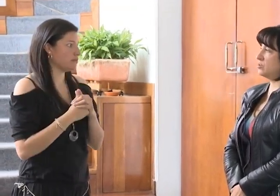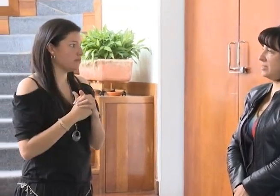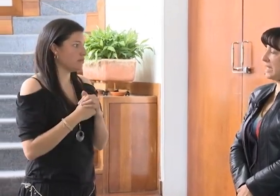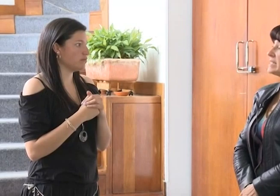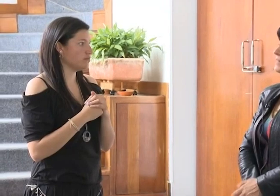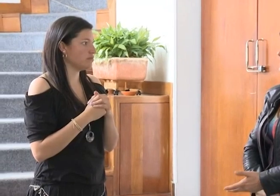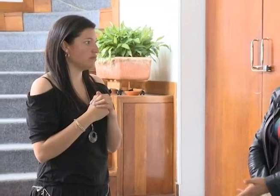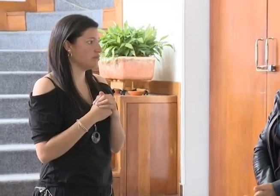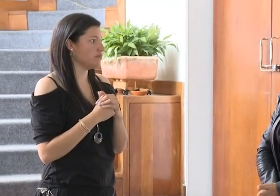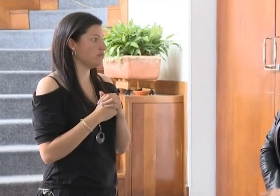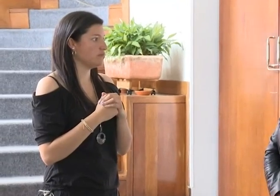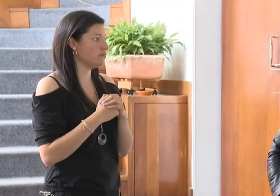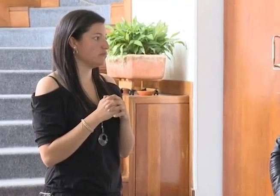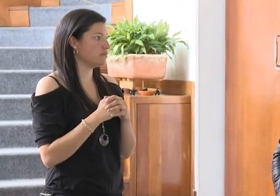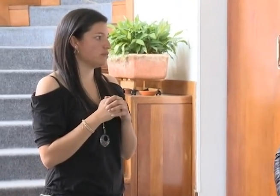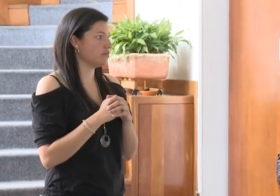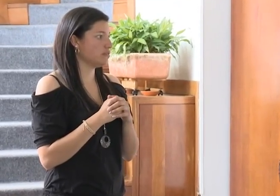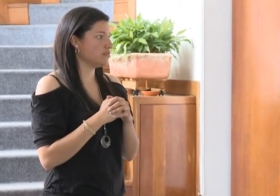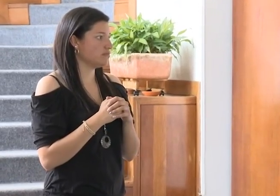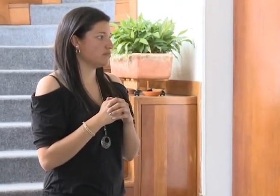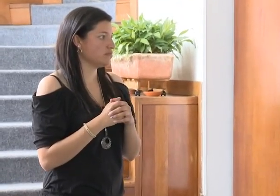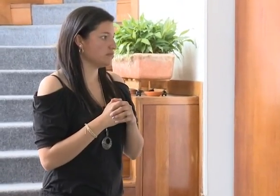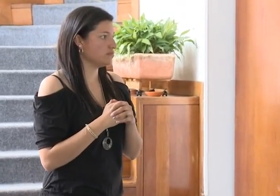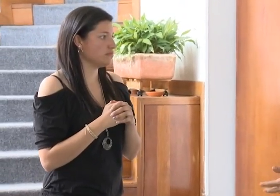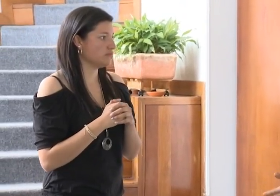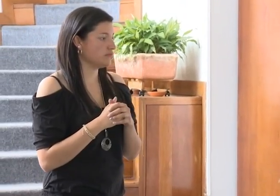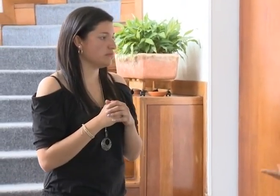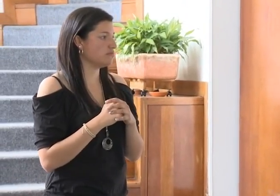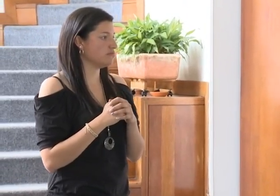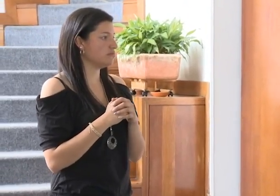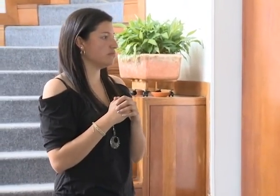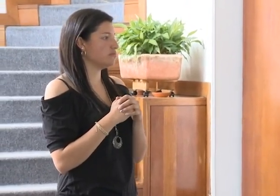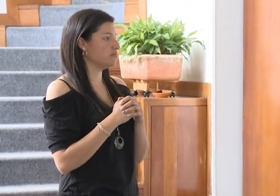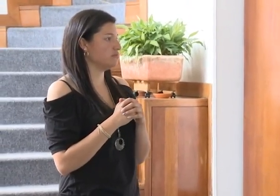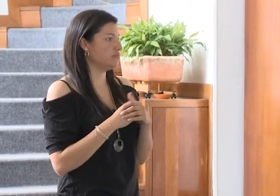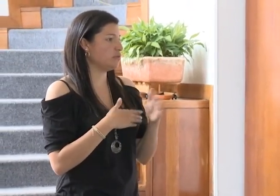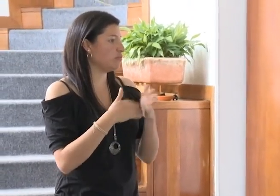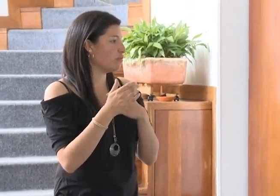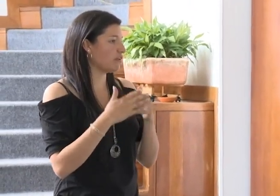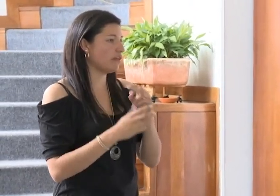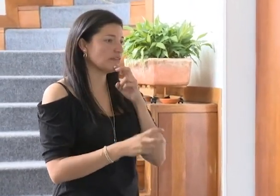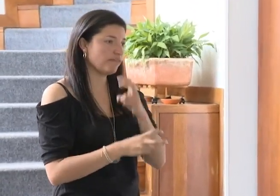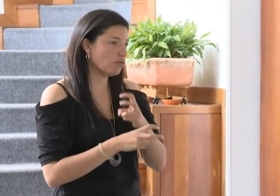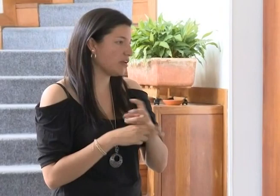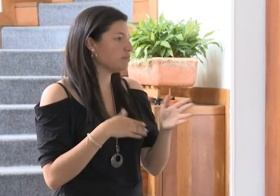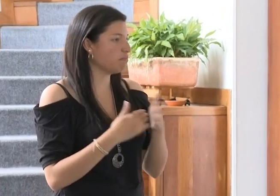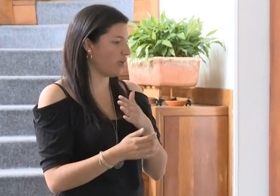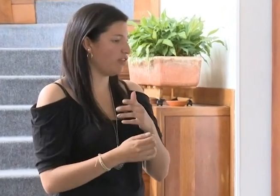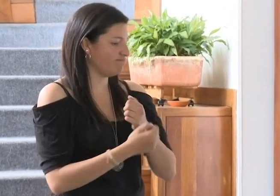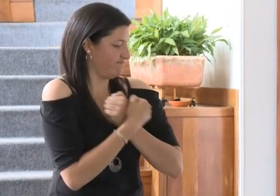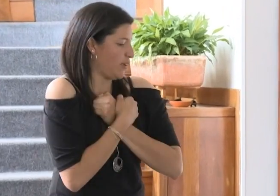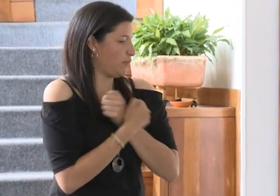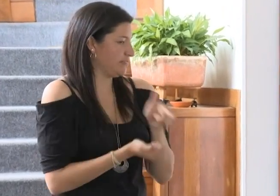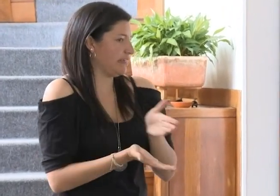docente, al sentido de ser profesor, la responsabilidad y el compromiso que tenemos socialmente. Ha habido